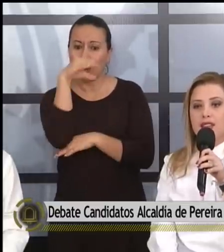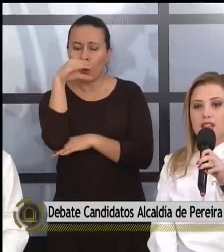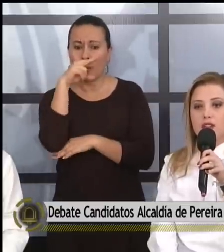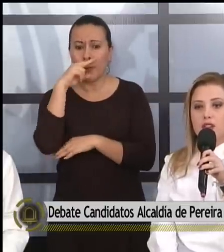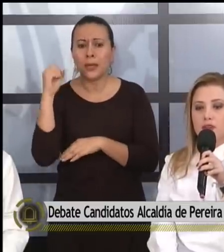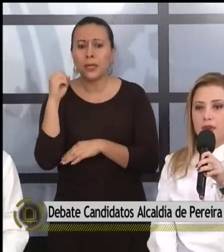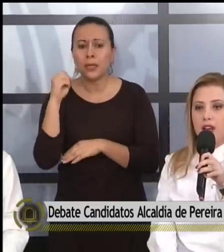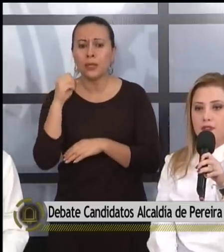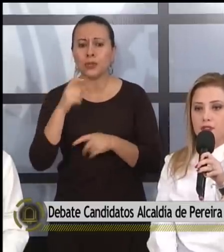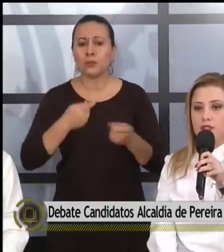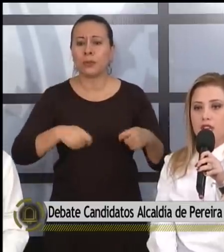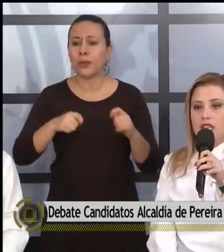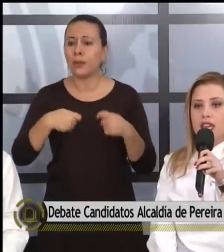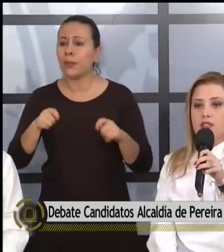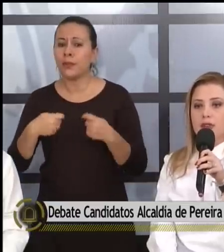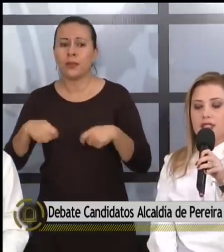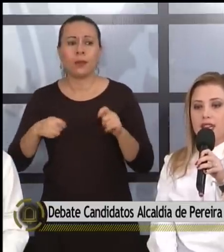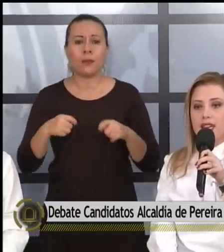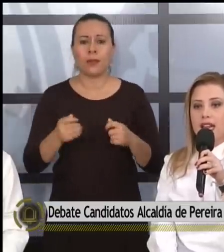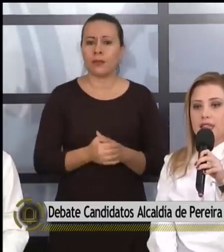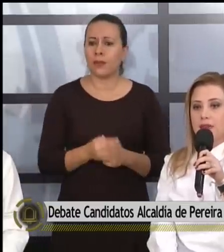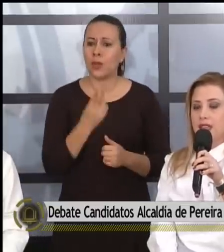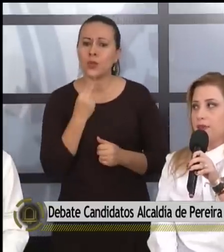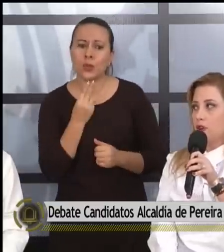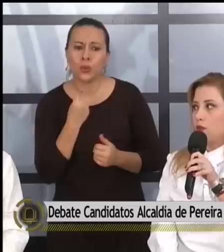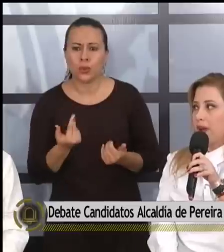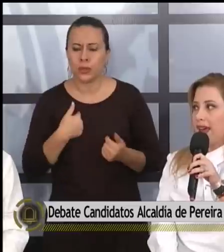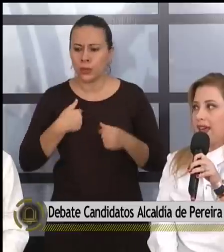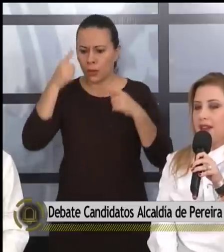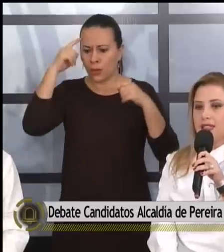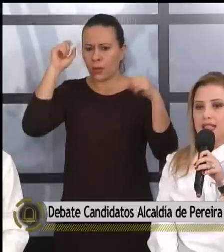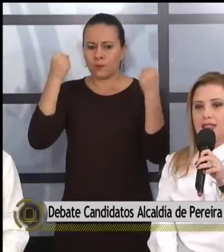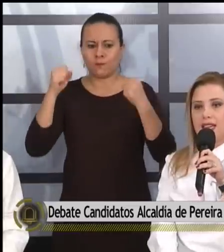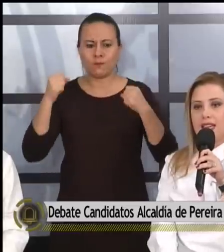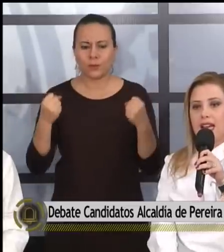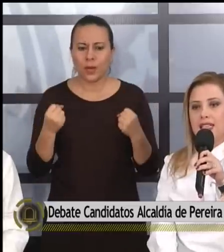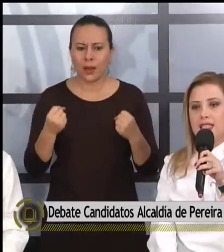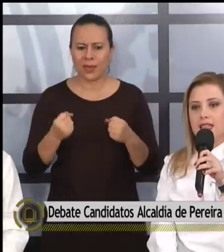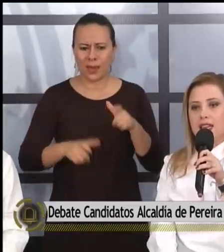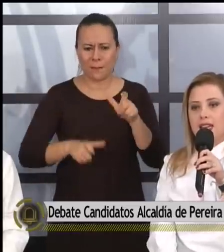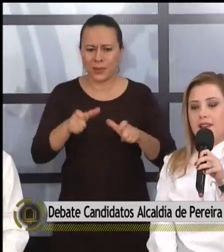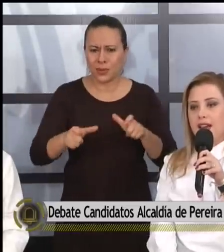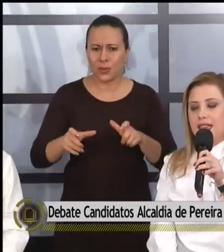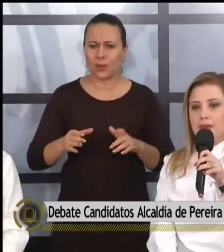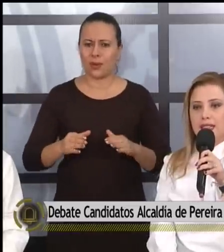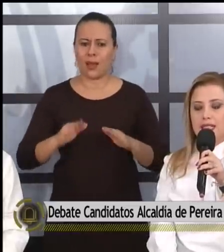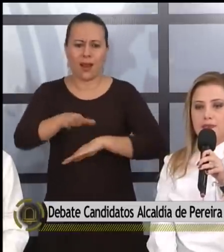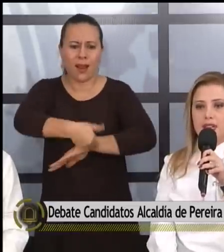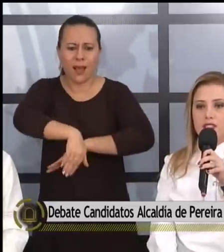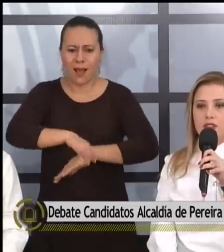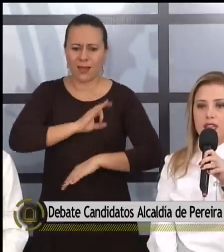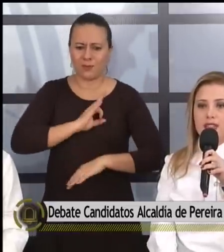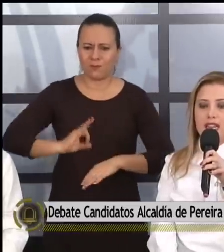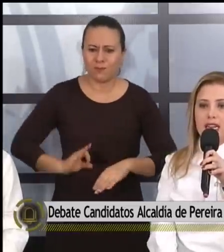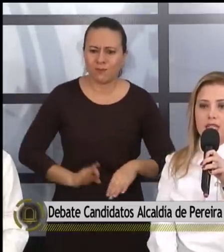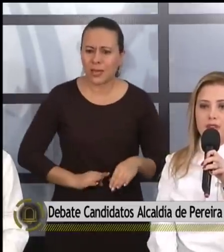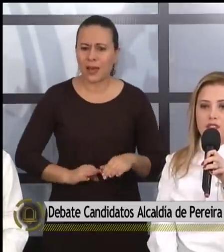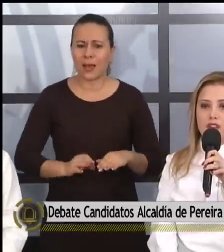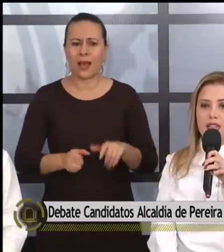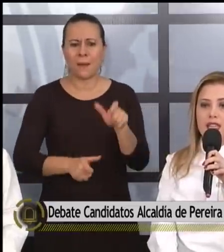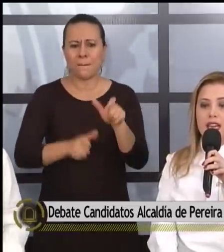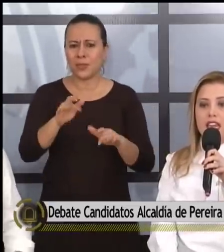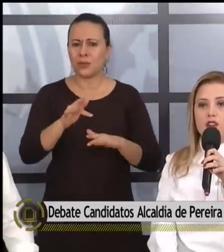están vendiendo en los semáforos, y eso me tiene altamente preocupada, el habitante de calle, la falta de participación que tienen